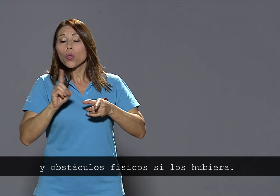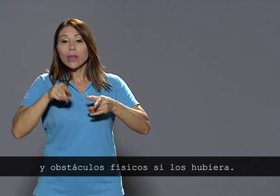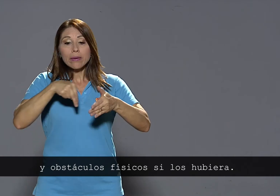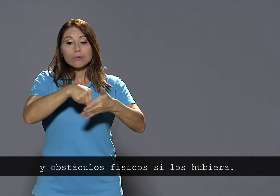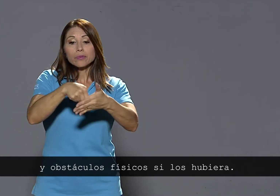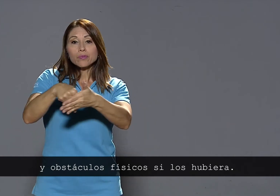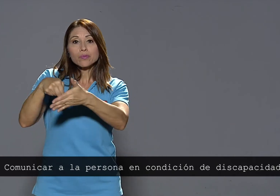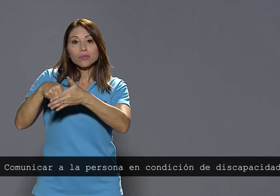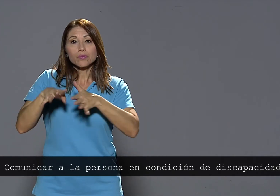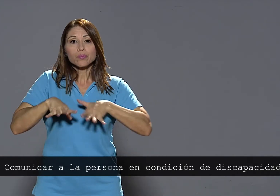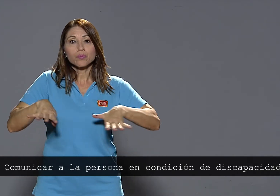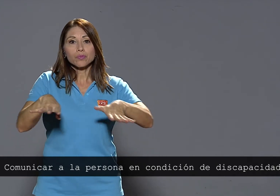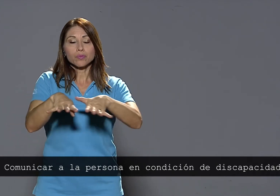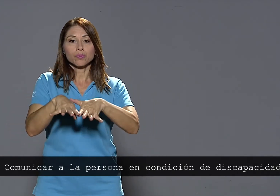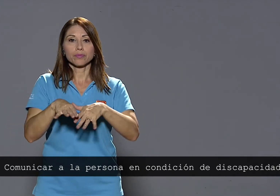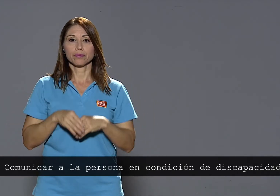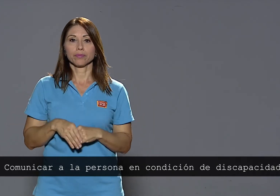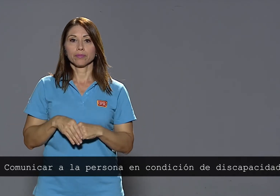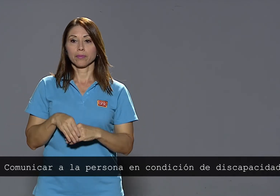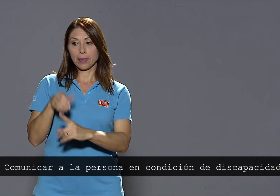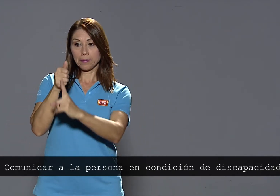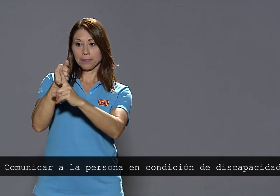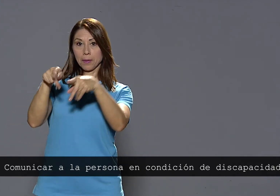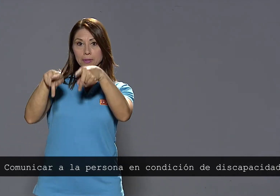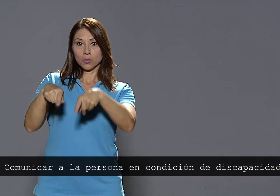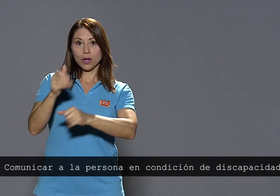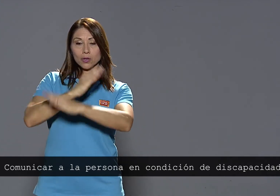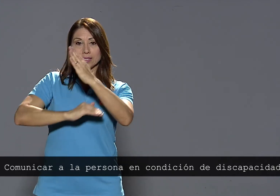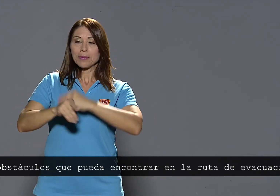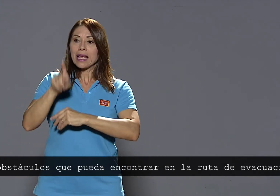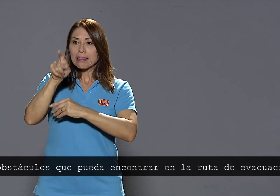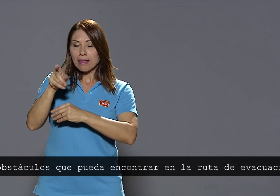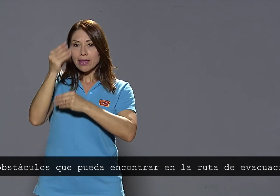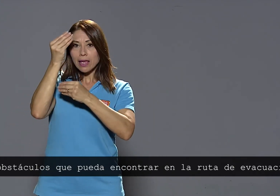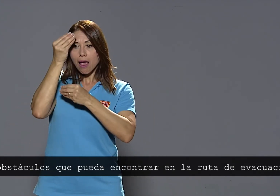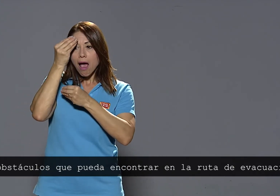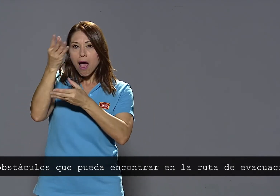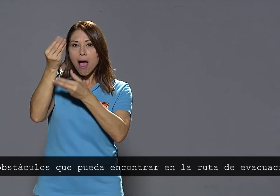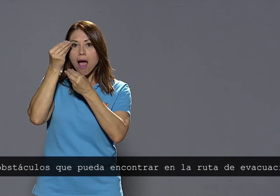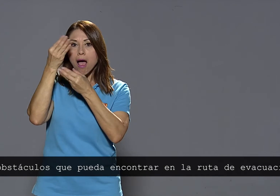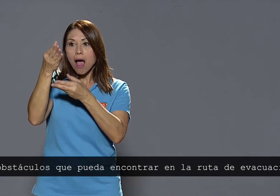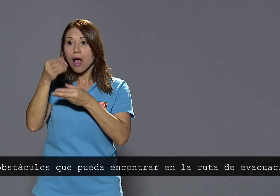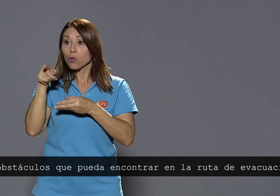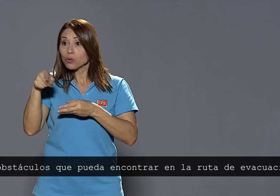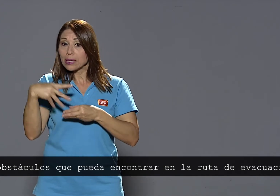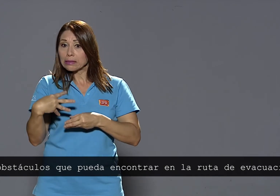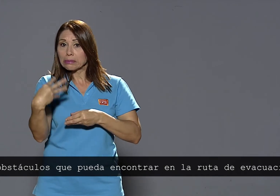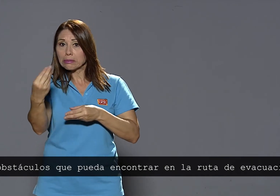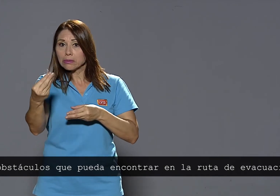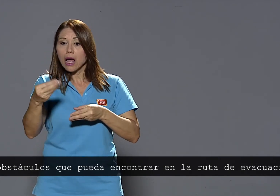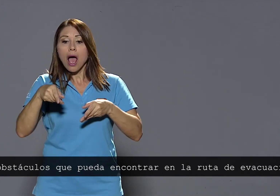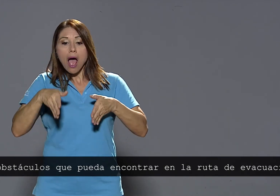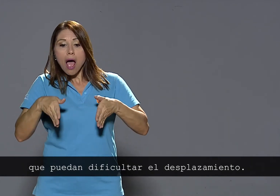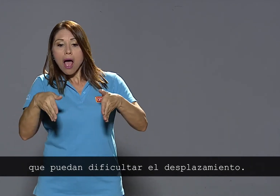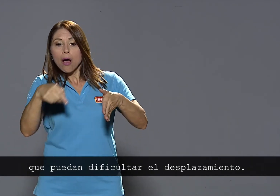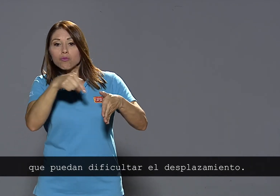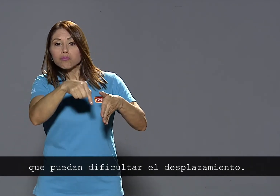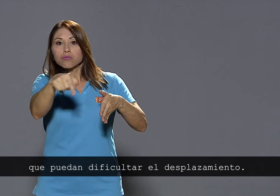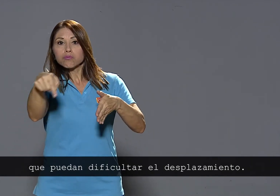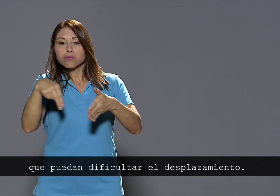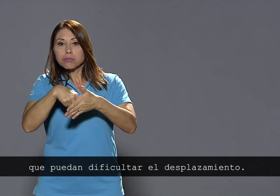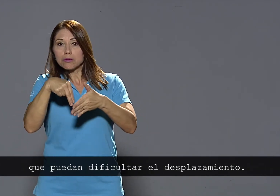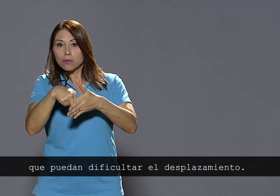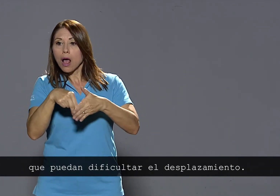hubiera. Comunicar a la persona en condición de discapacidad los obstáculos que pueda encontrar en la ruta de evacuación que